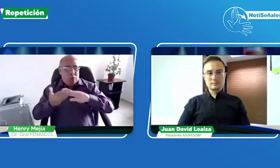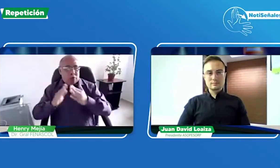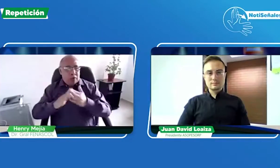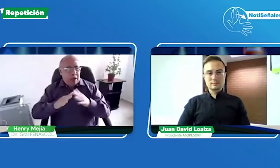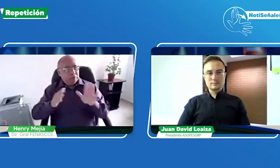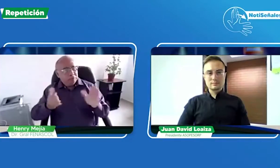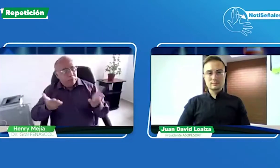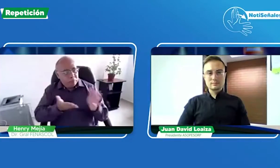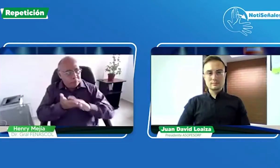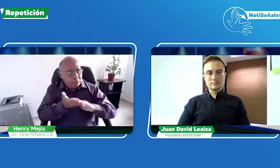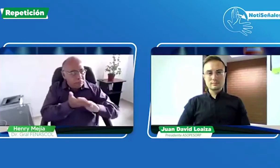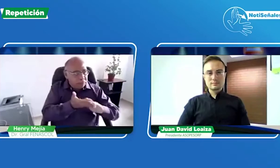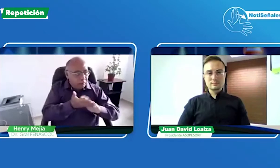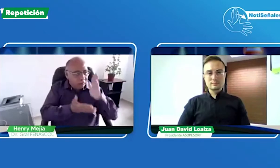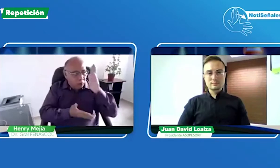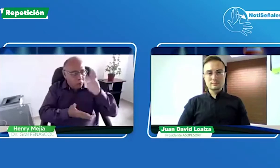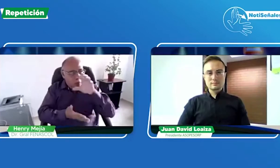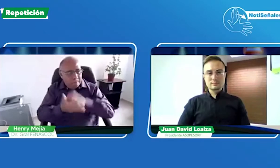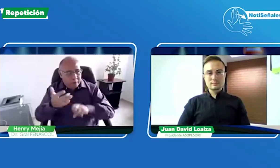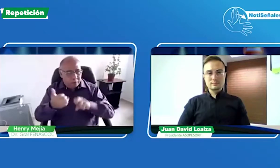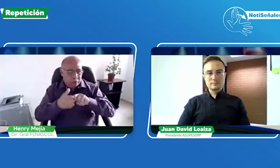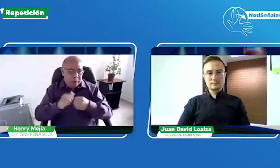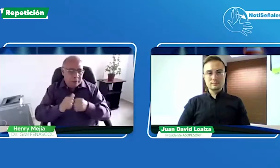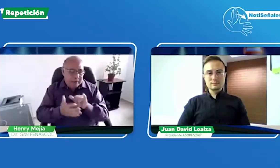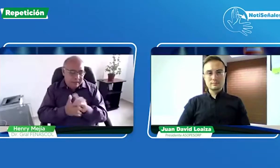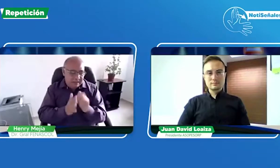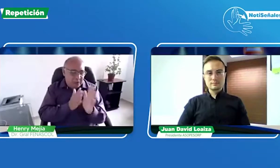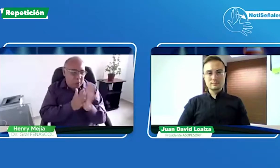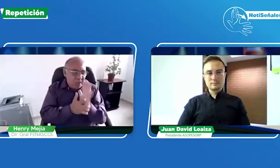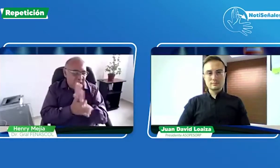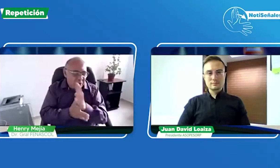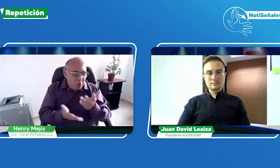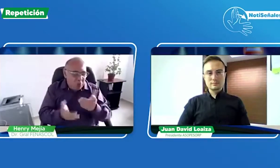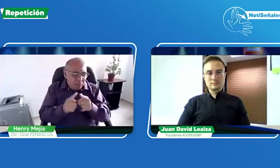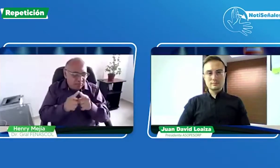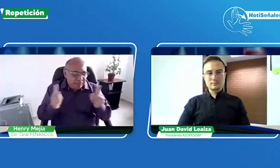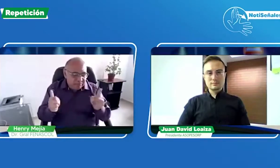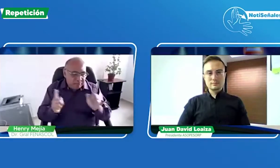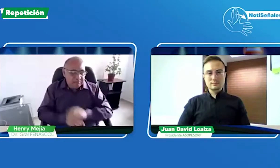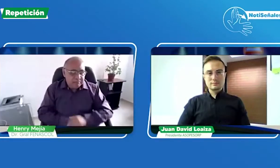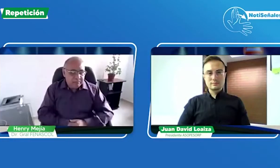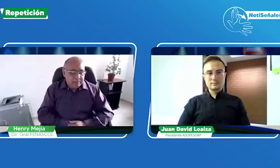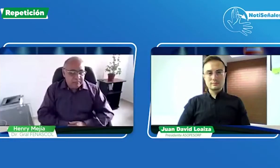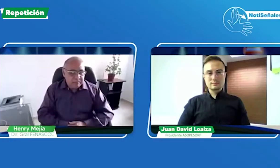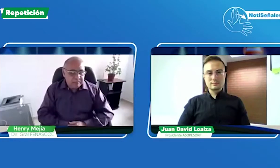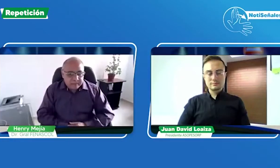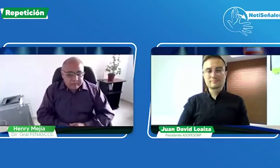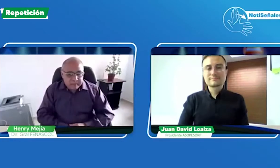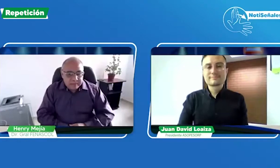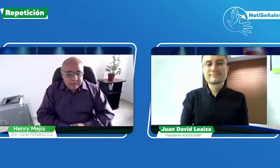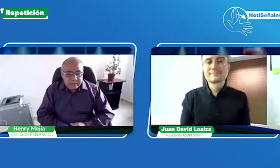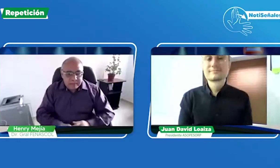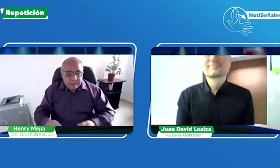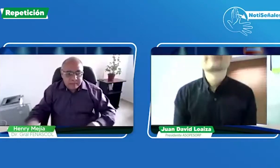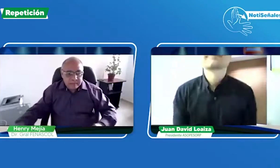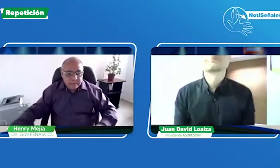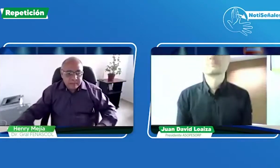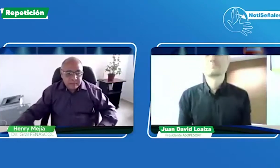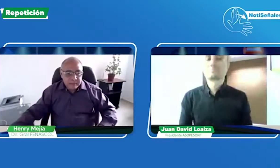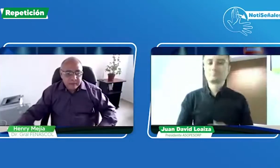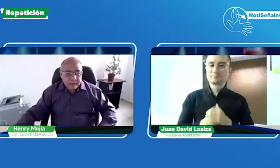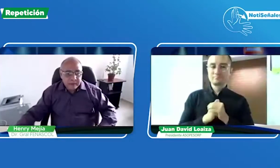pues también establecer ese puente con la gobernación que se pueda ver pues como esta clase de situaciones se pueden resolver